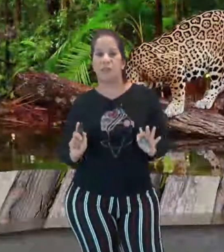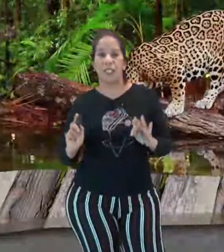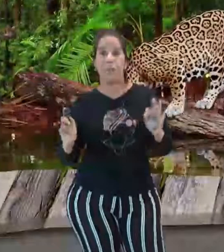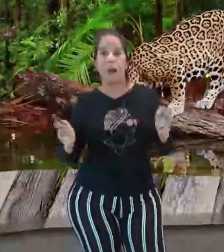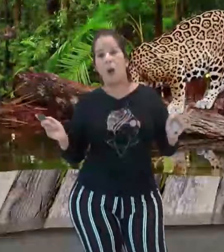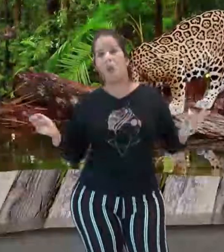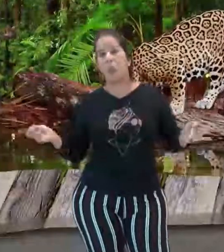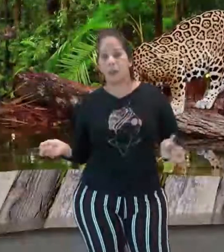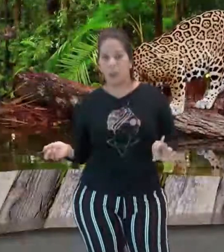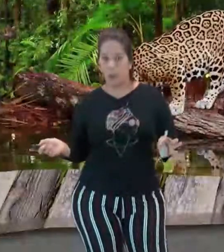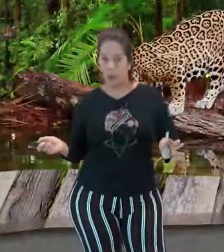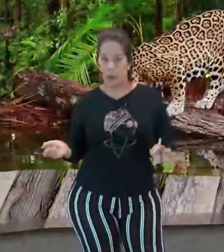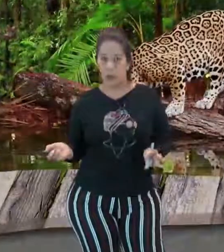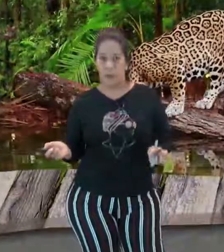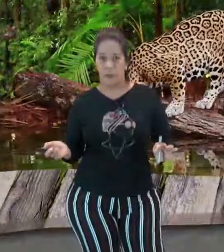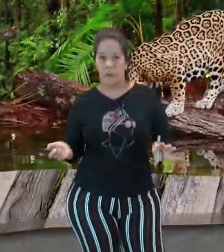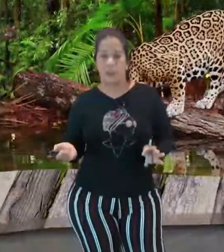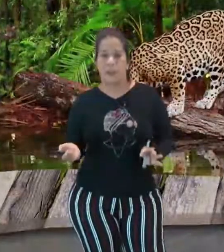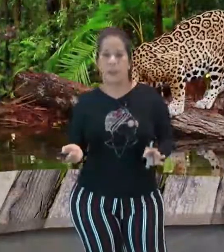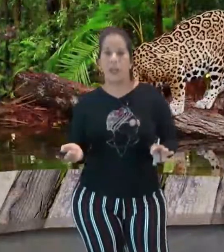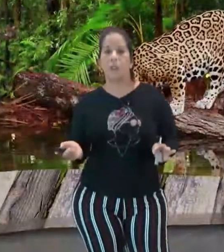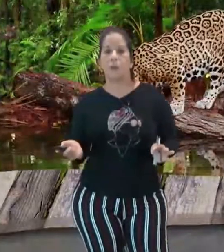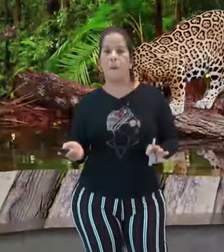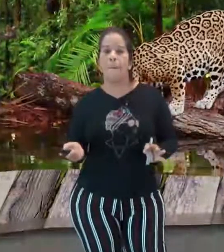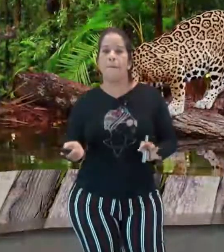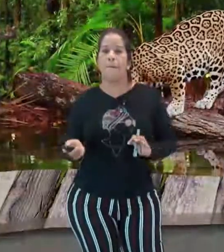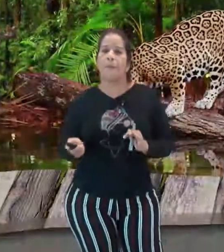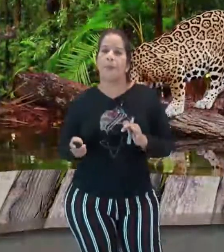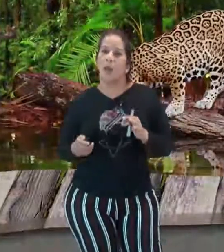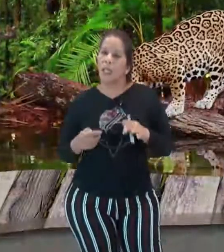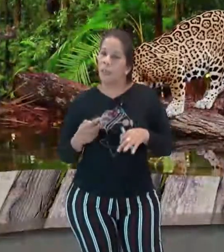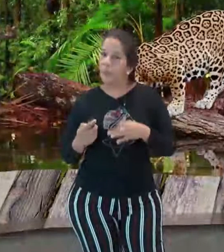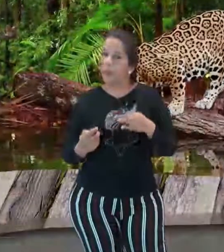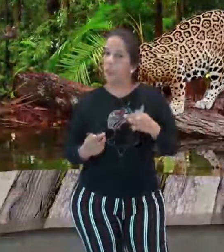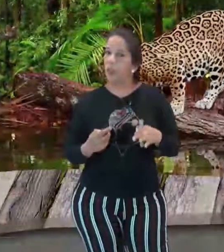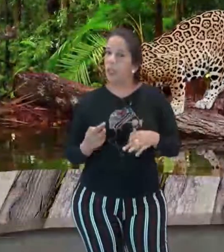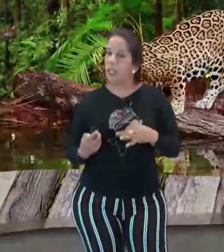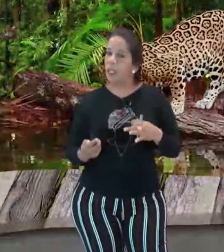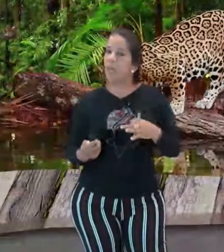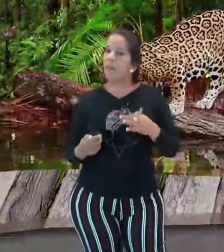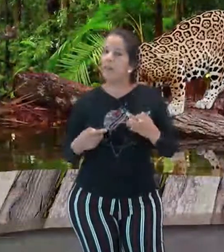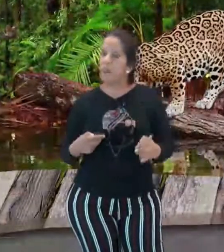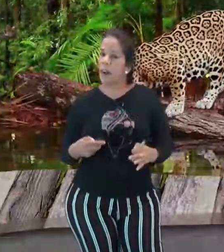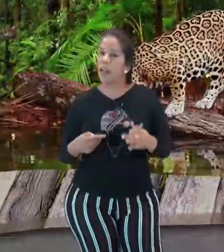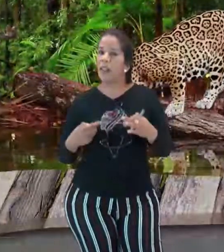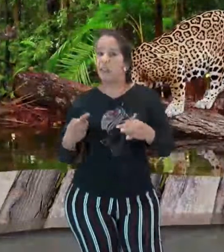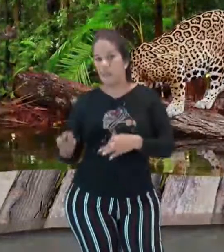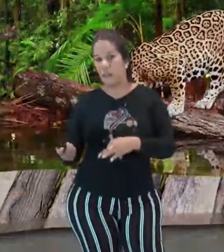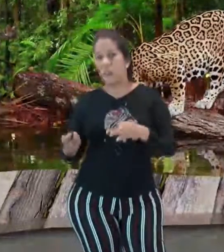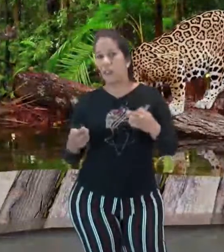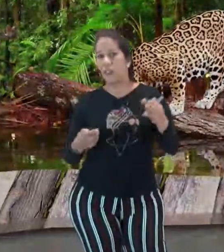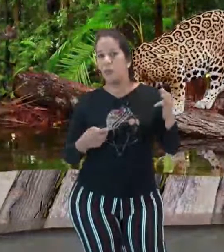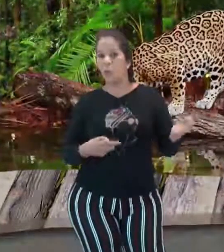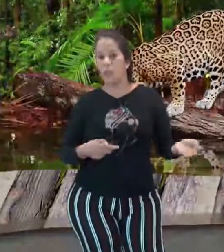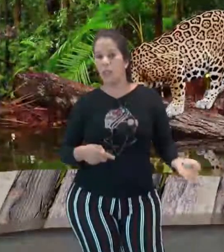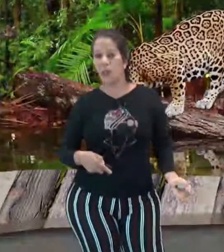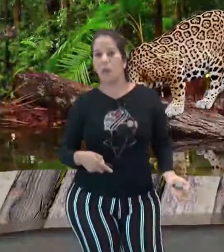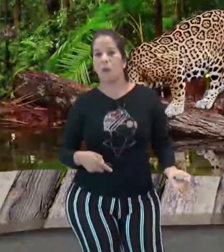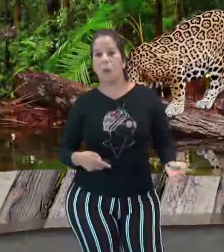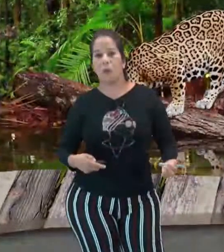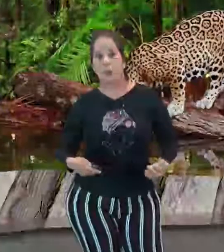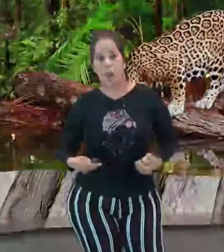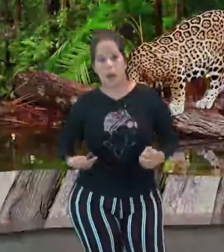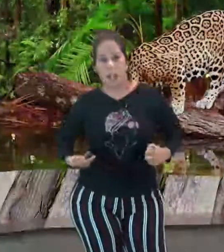que fazem mal para o espermatozoide, tá certo? Então aquele primeiro líquido ali vai ser o da glândula